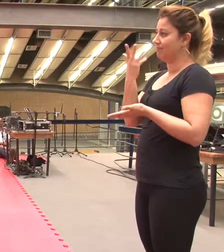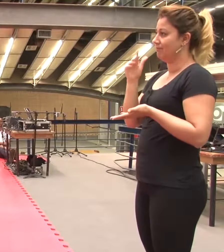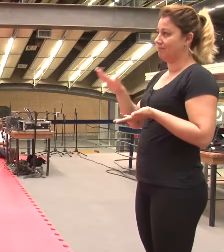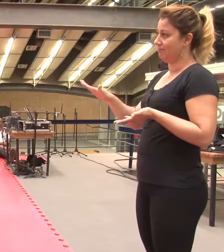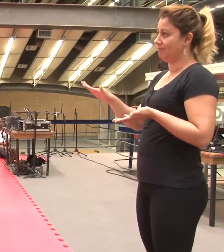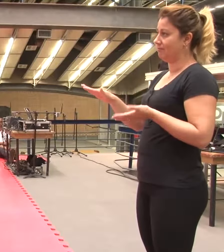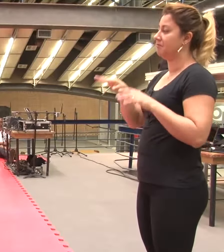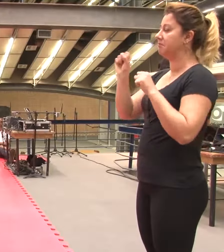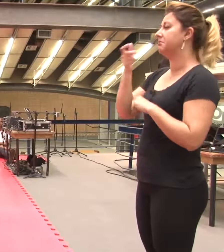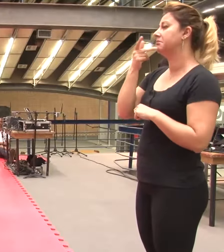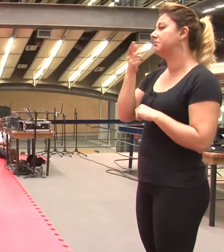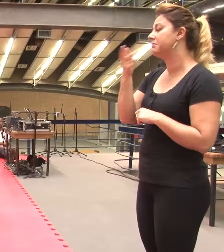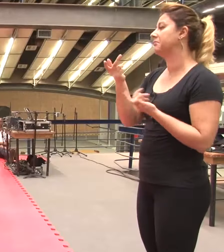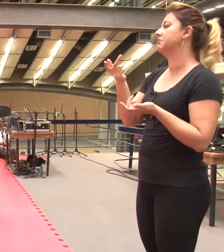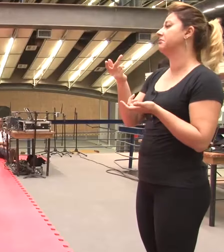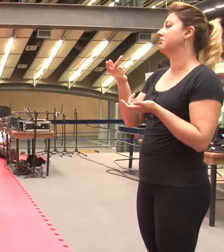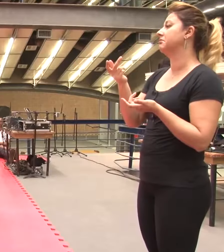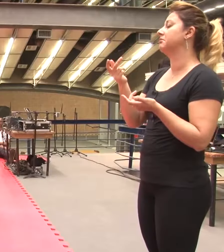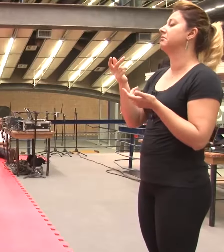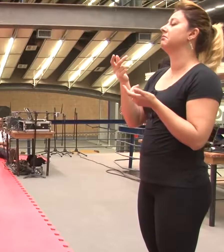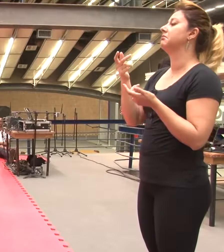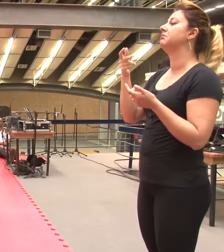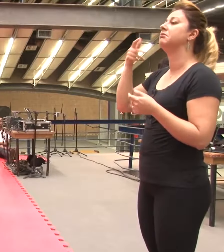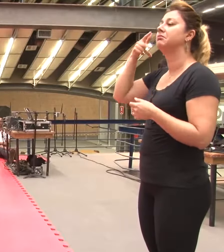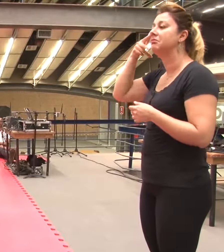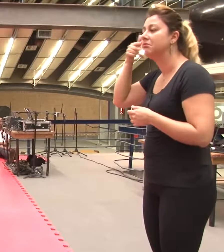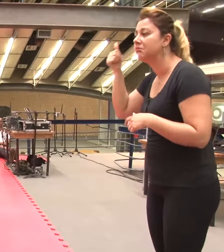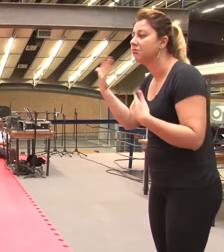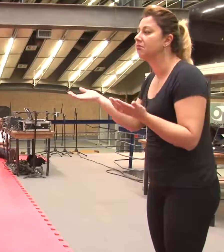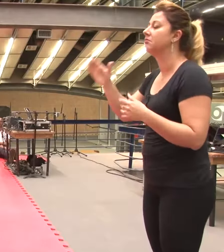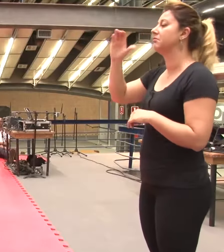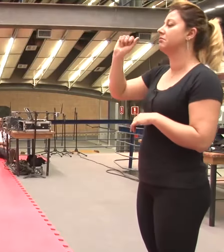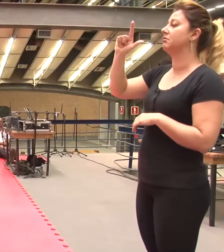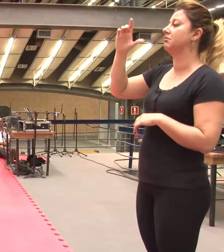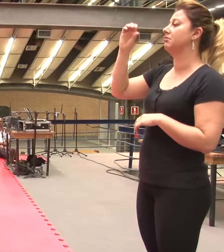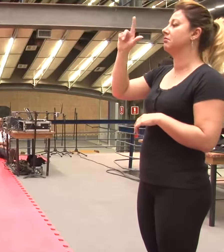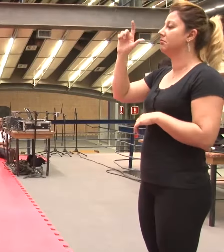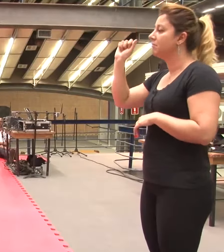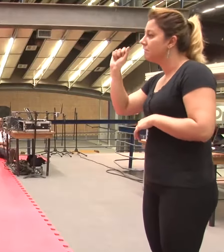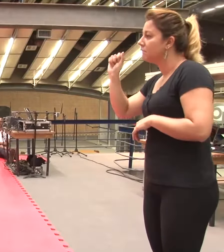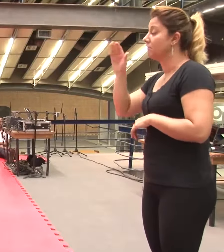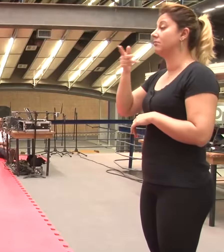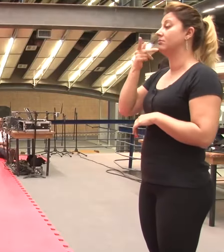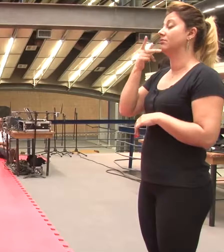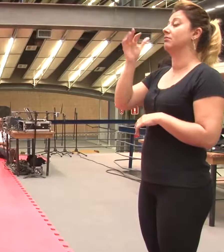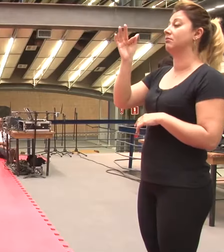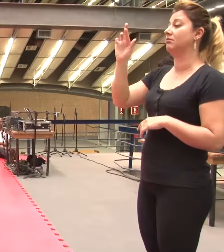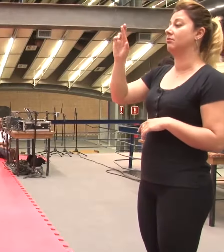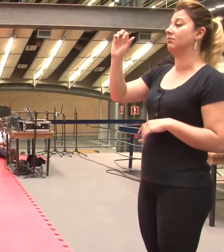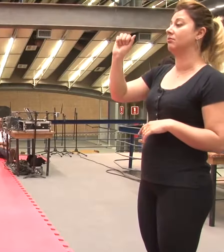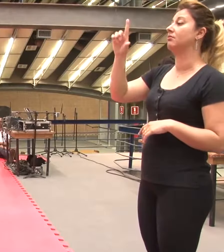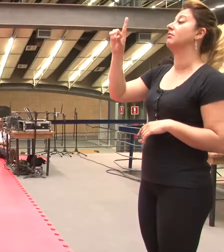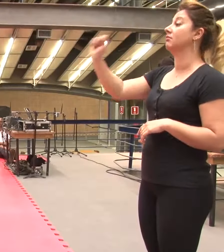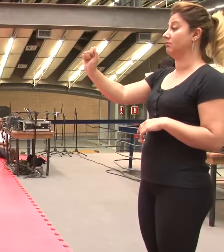Poderia dizer calçolas, algum termo, qualquer da época, não existe fralda. Veio?